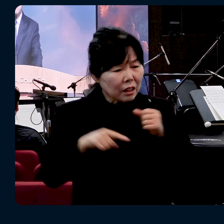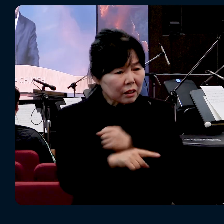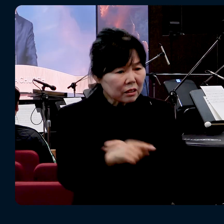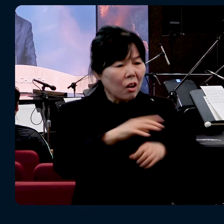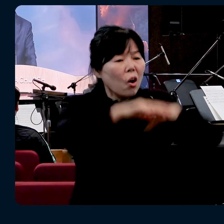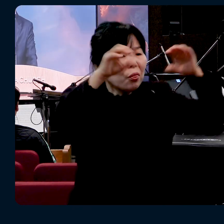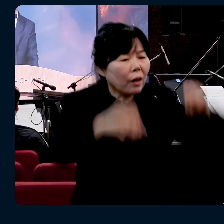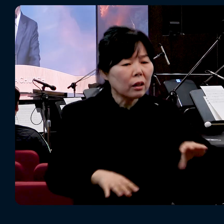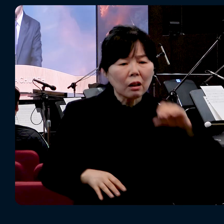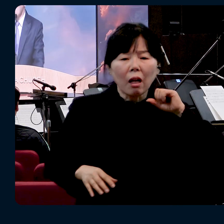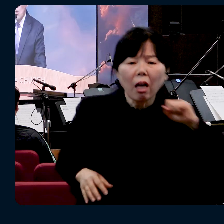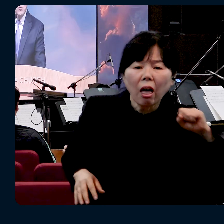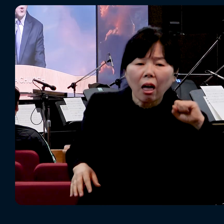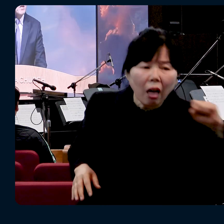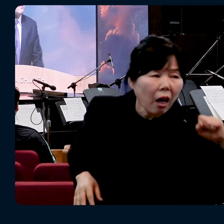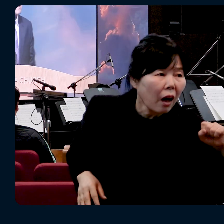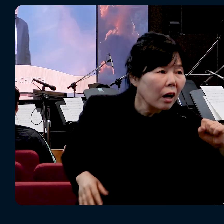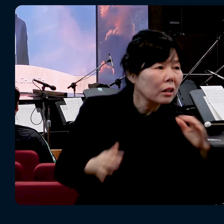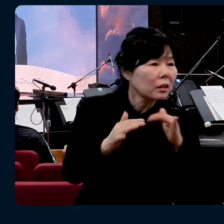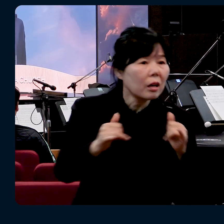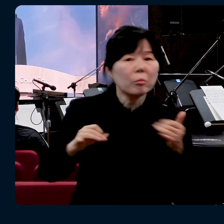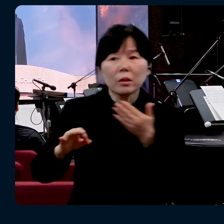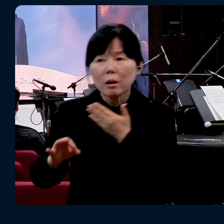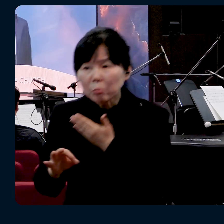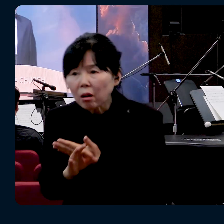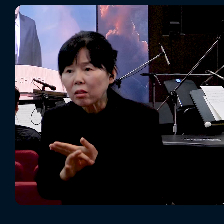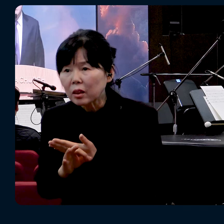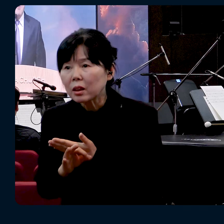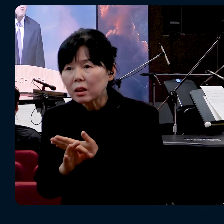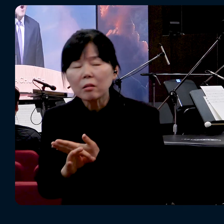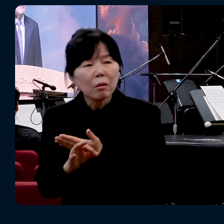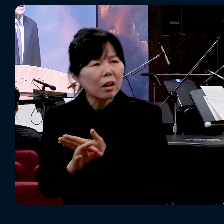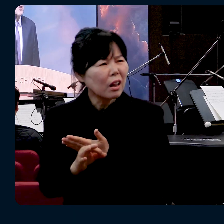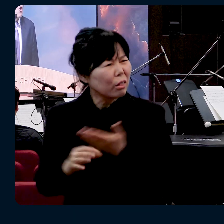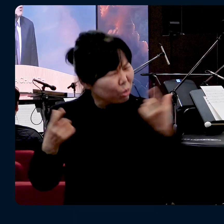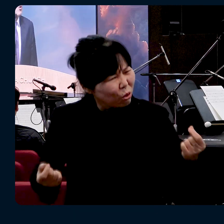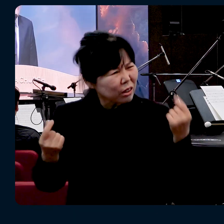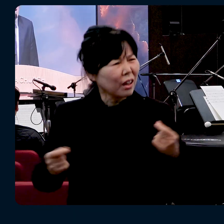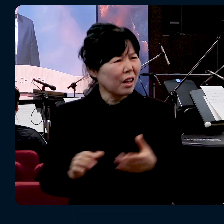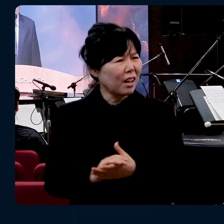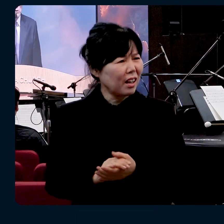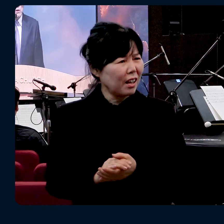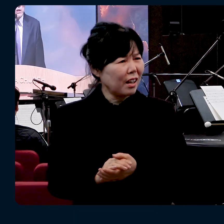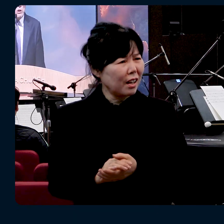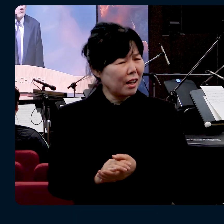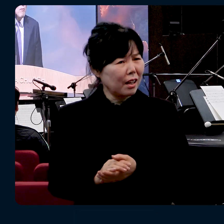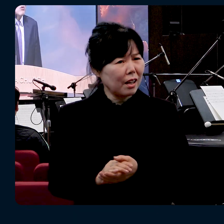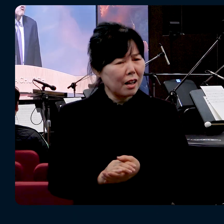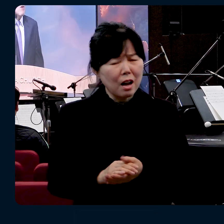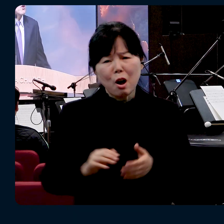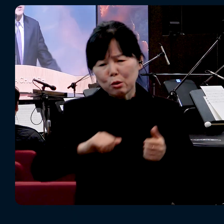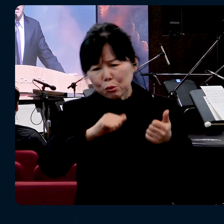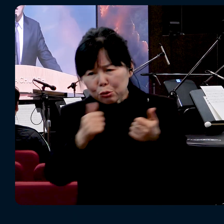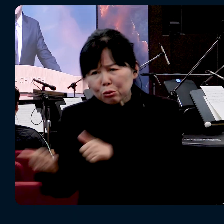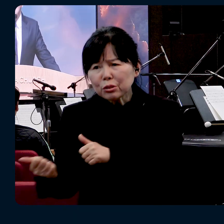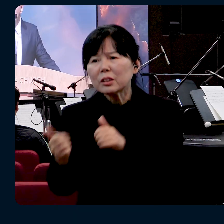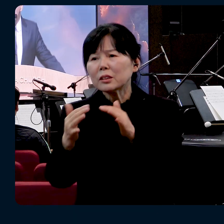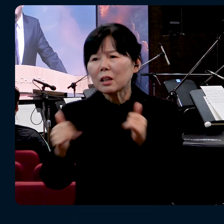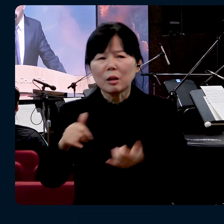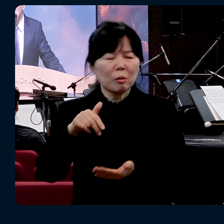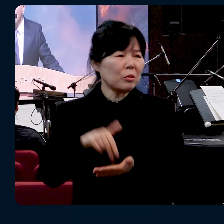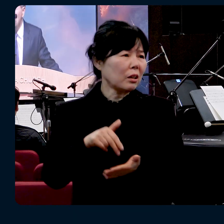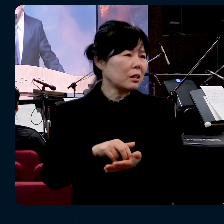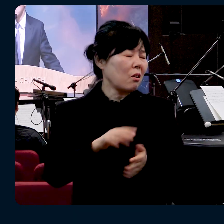인생이라고 한다면, 온통 이 세상에 찰나적이고 몸과 함께 썩어버리고 어떤 그런 것만을